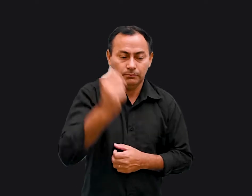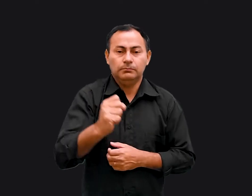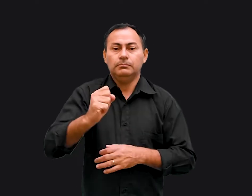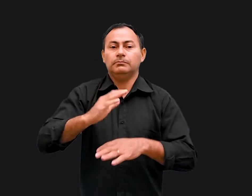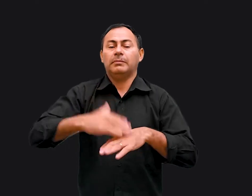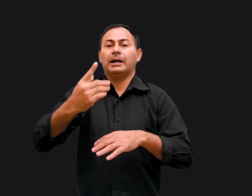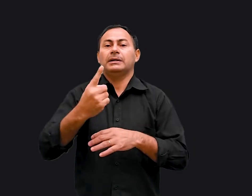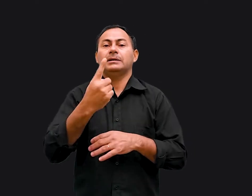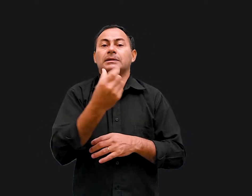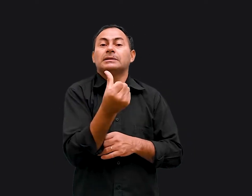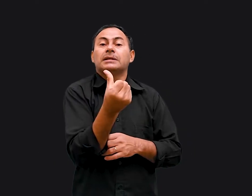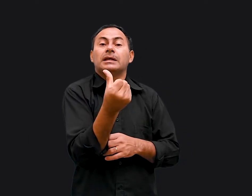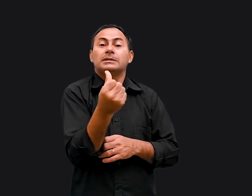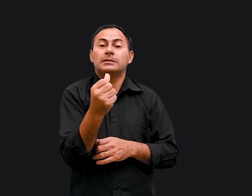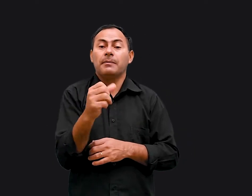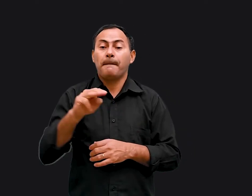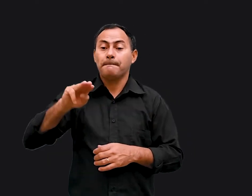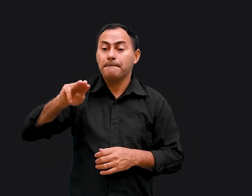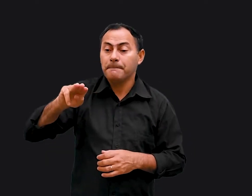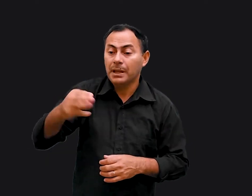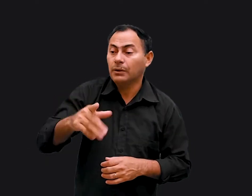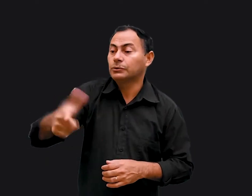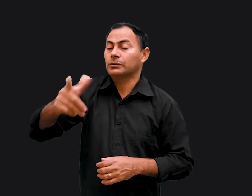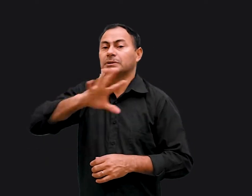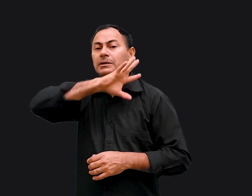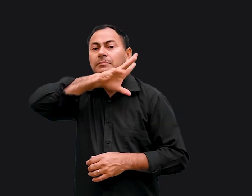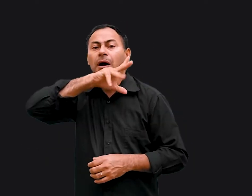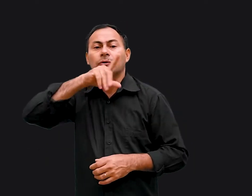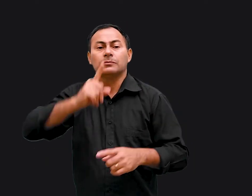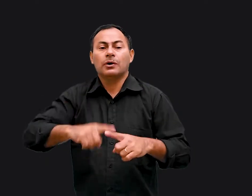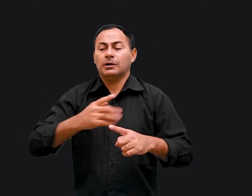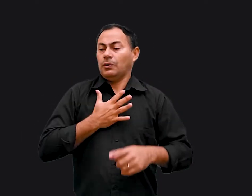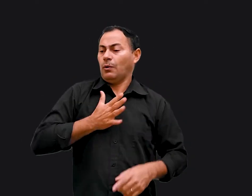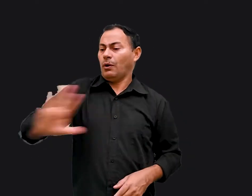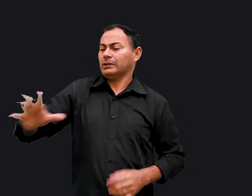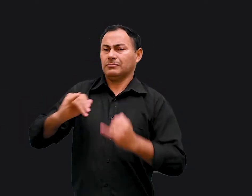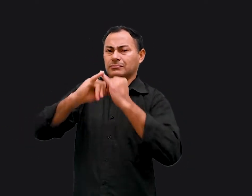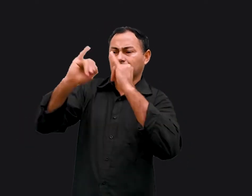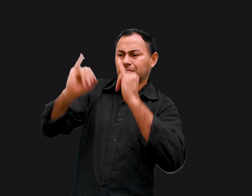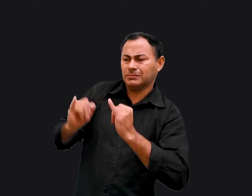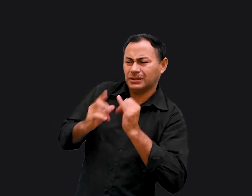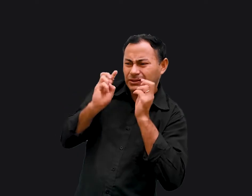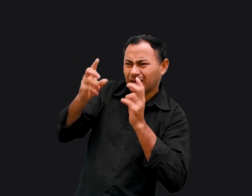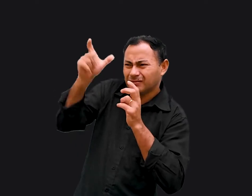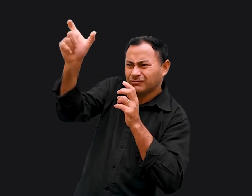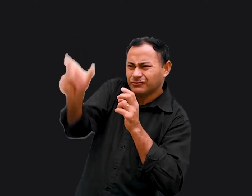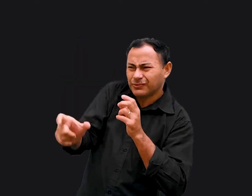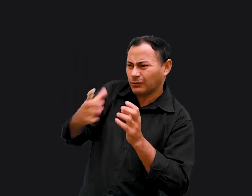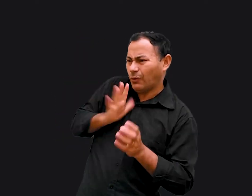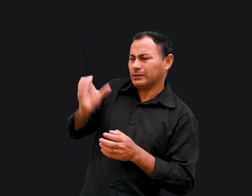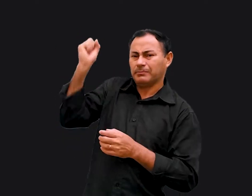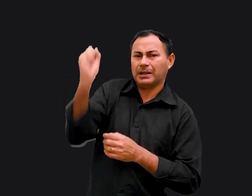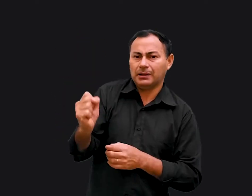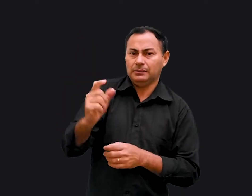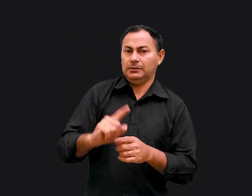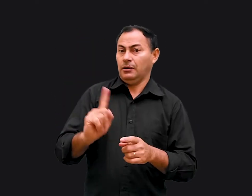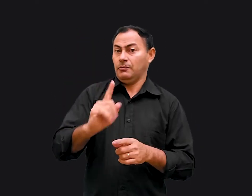de 6 milhões de outros animais só porque não gostava da aparência deles. Mas um homem fez